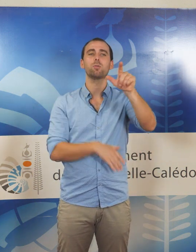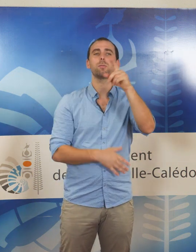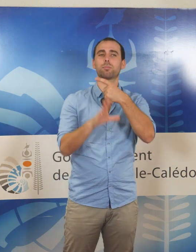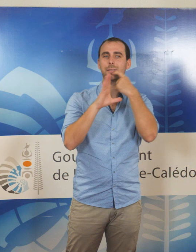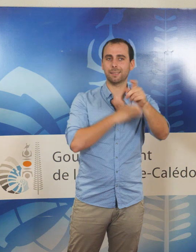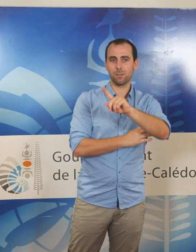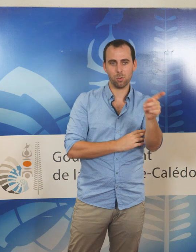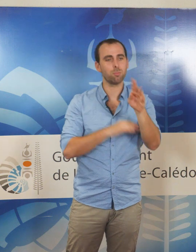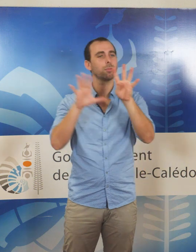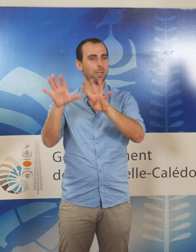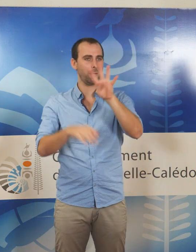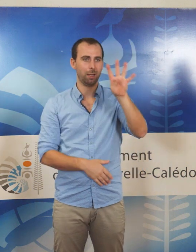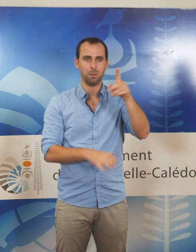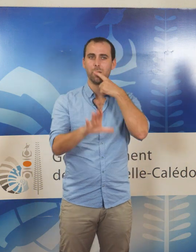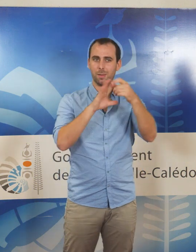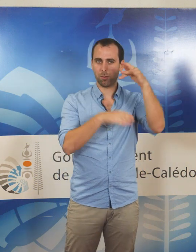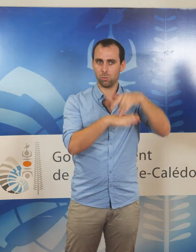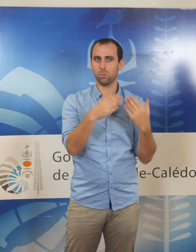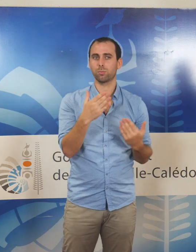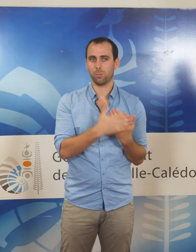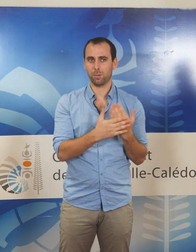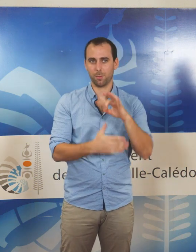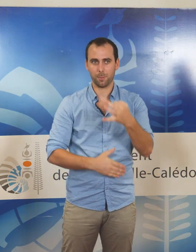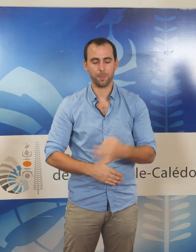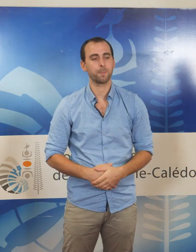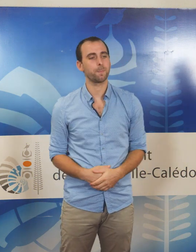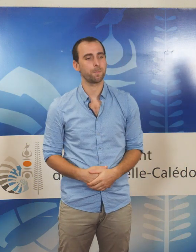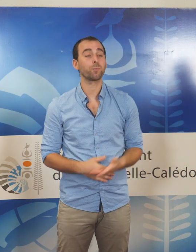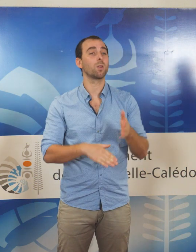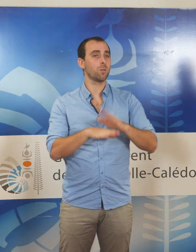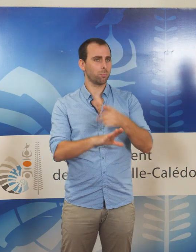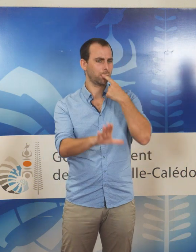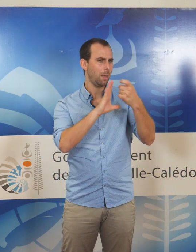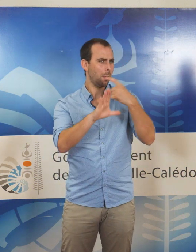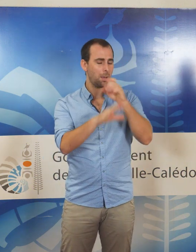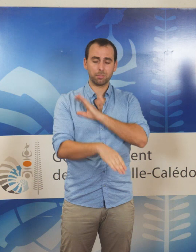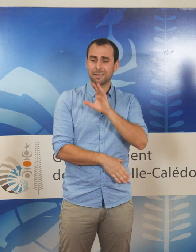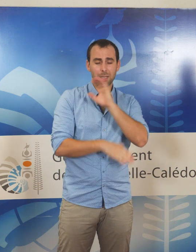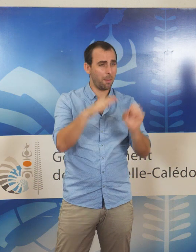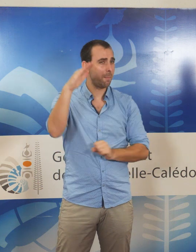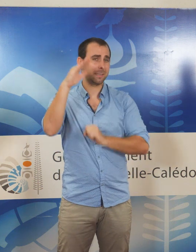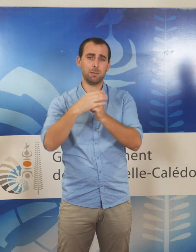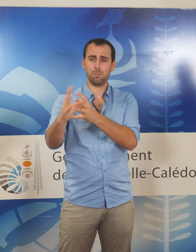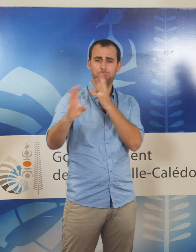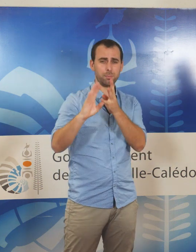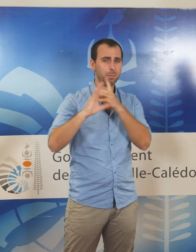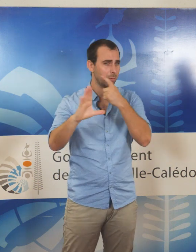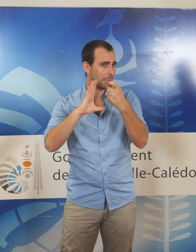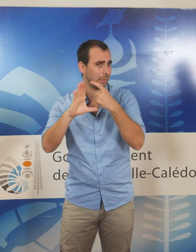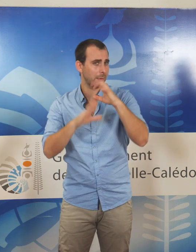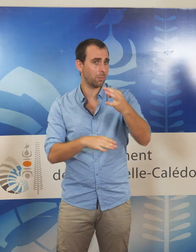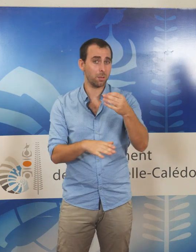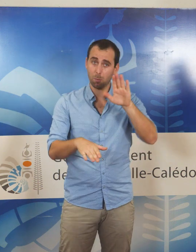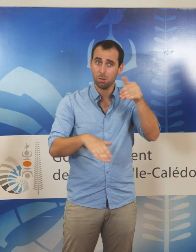ce jour. Mais ensuite, on essaye de tester le maximum de personnes possible. Donc il y a vraiment, on incite les personnes qui ont des syndromes